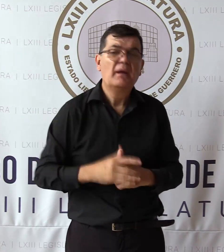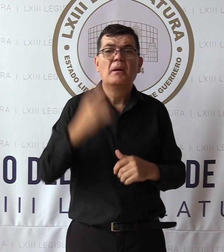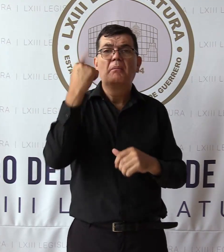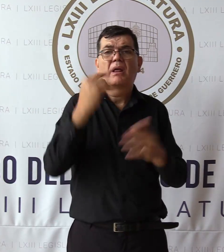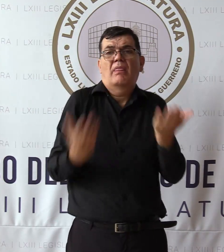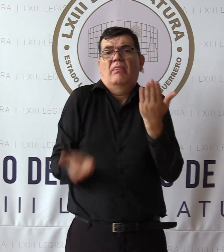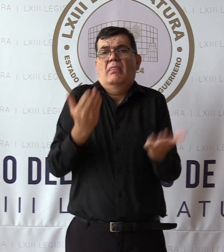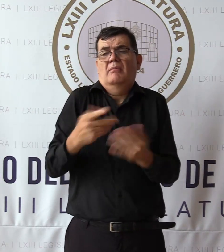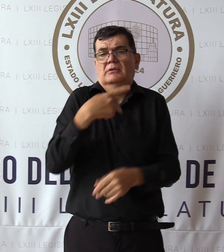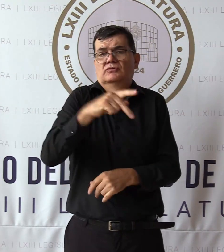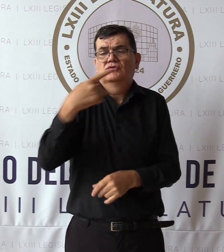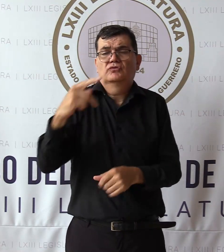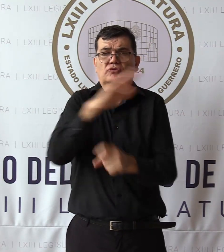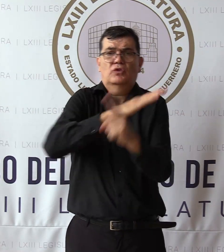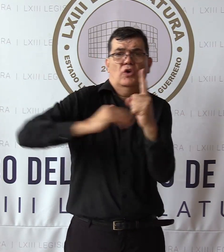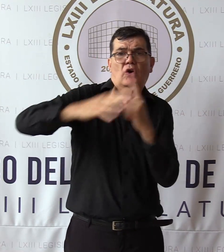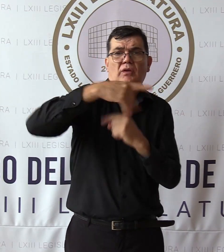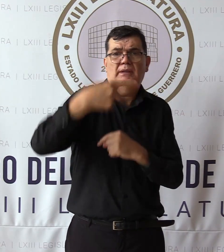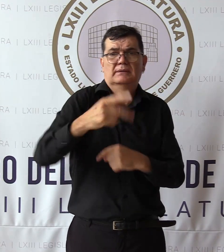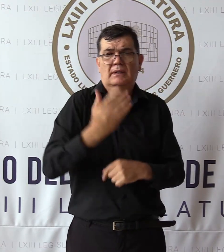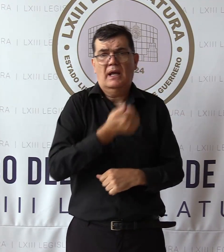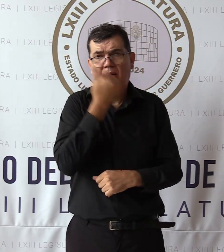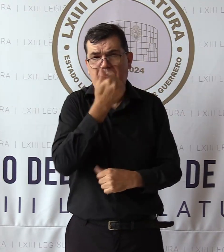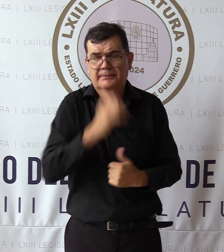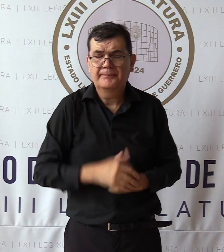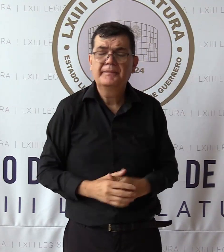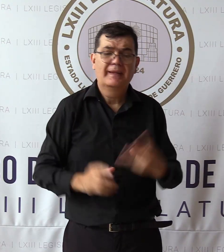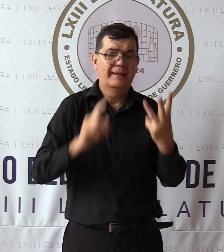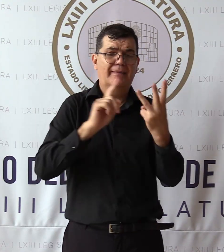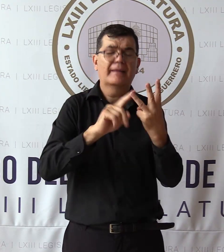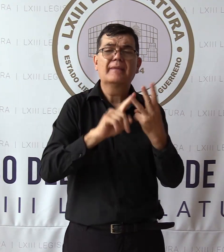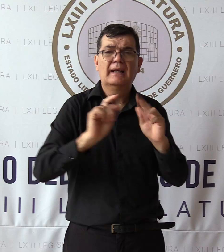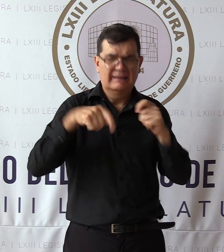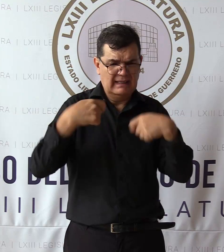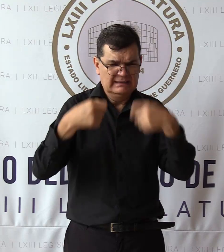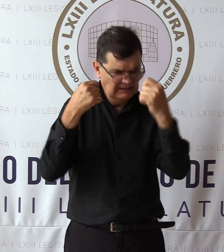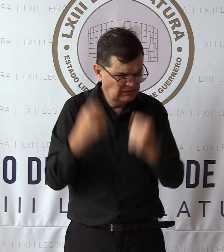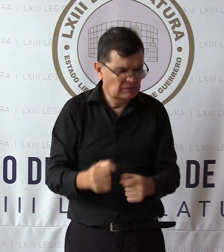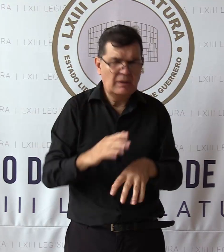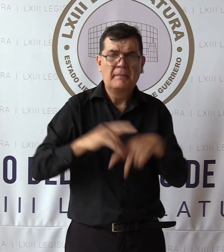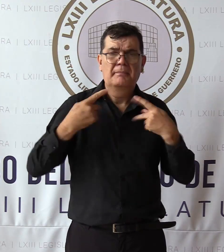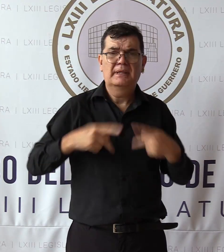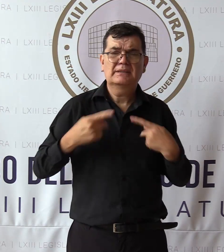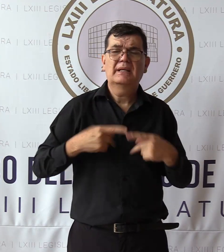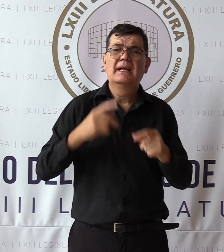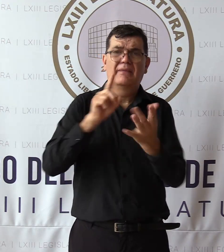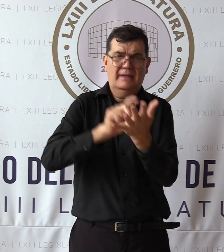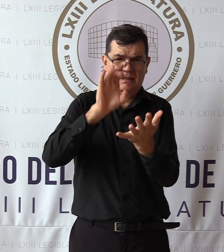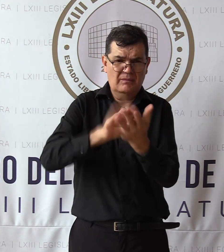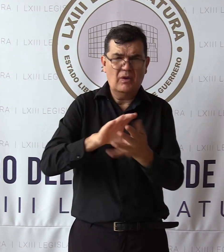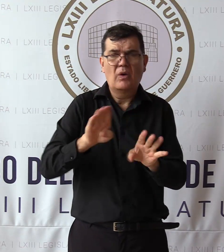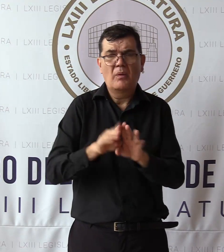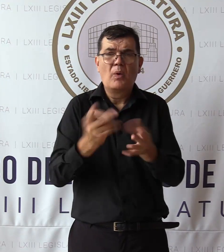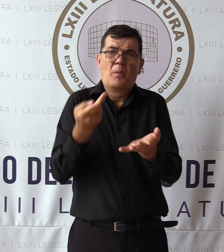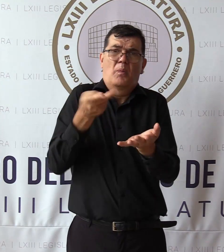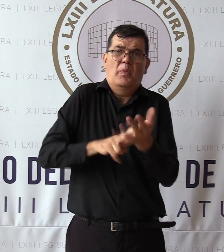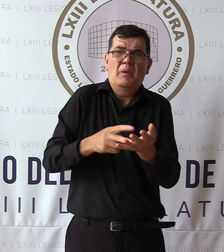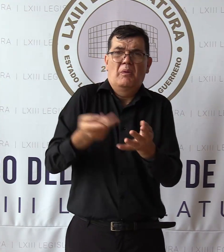del contexto de los educandos. 3. Asegurar que las personas con discapacidad o múltiples discapacidades, tales